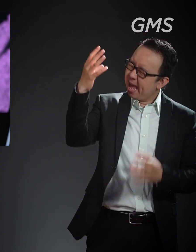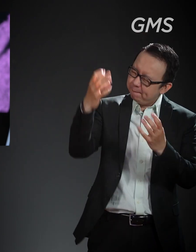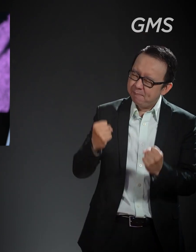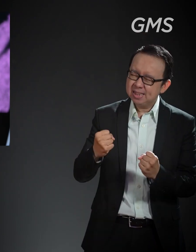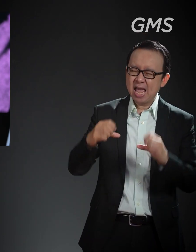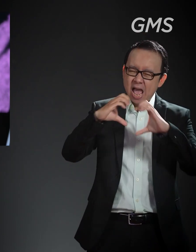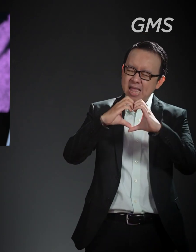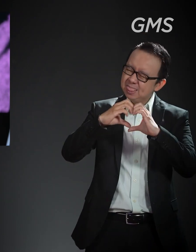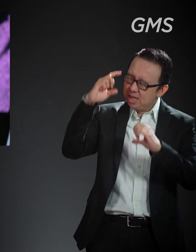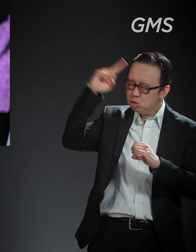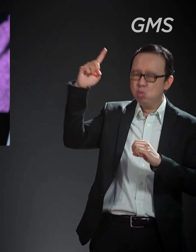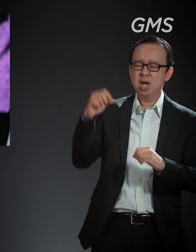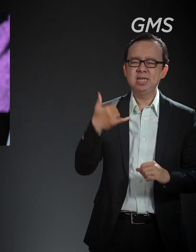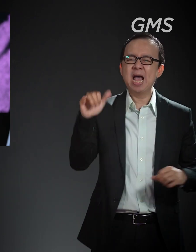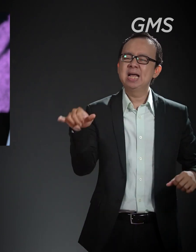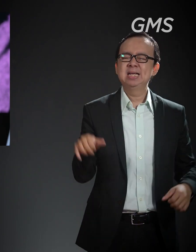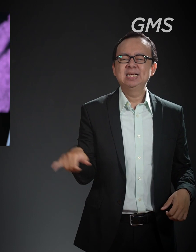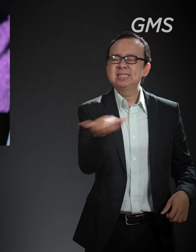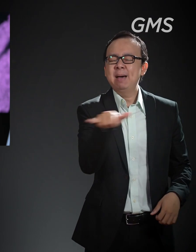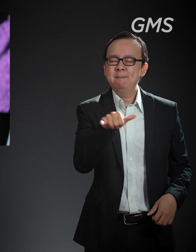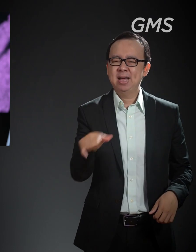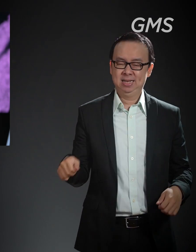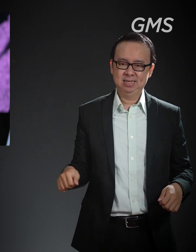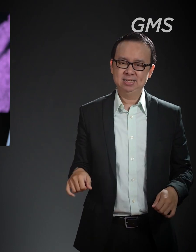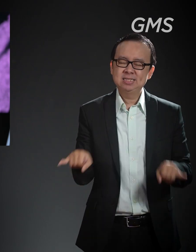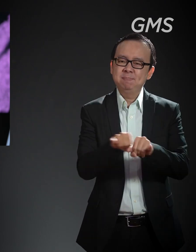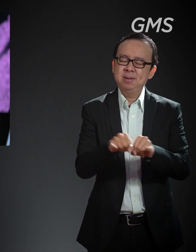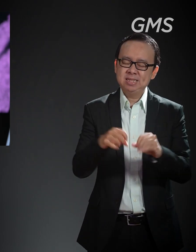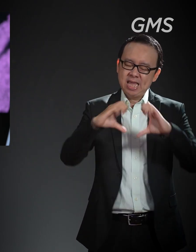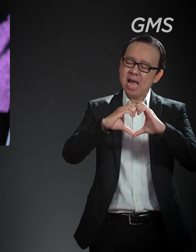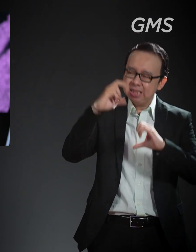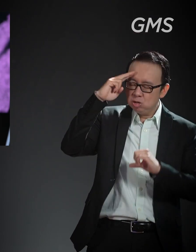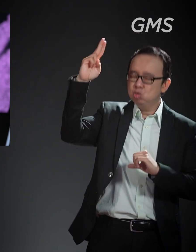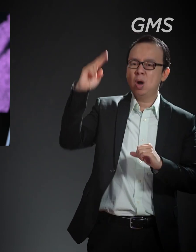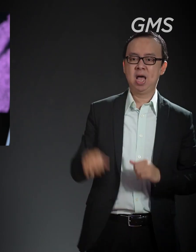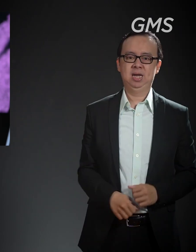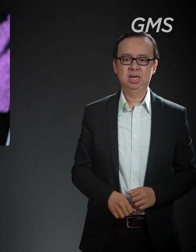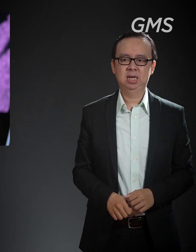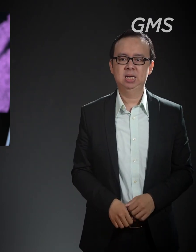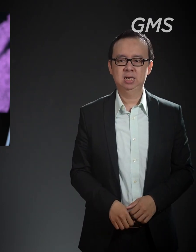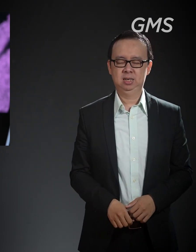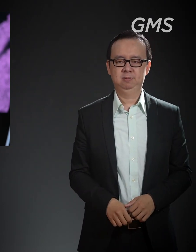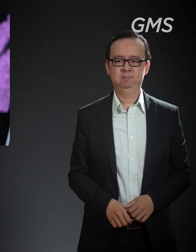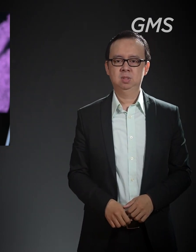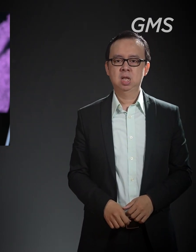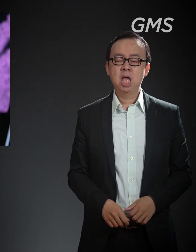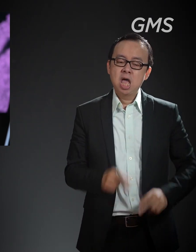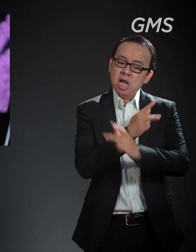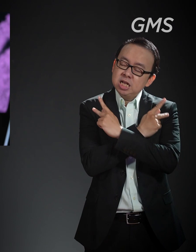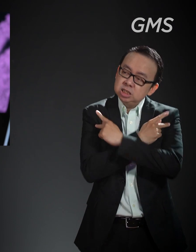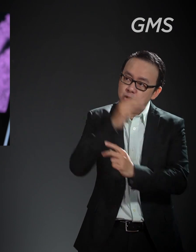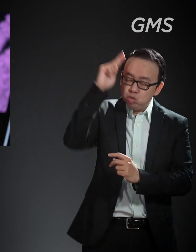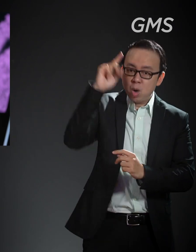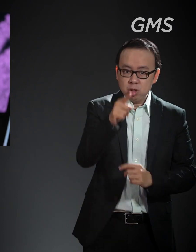Dia. Our God is a giver. Allah kita adalah seorang pemberi. Karena begitu besar kasih Allah kepada dunia, Dia berikan anaknya